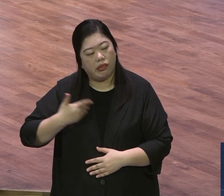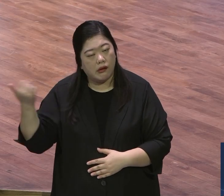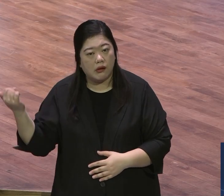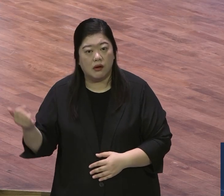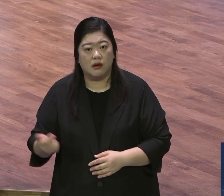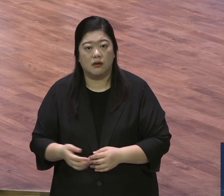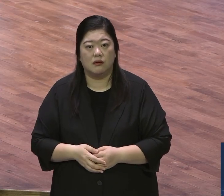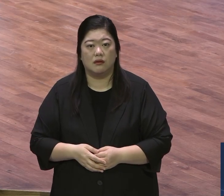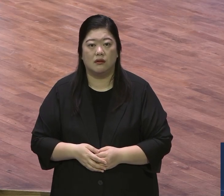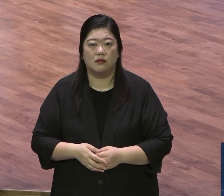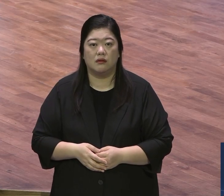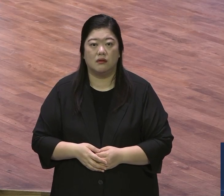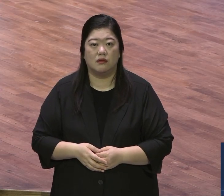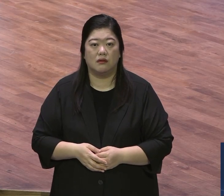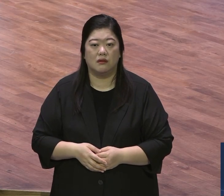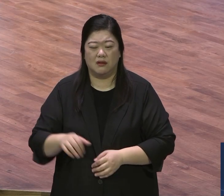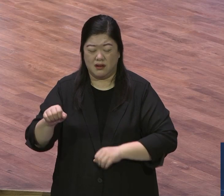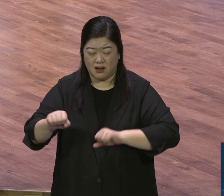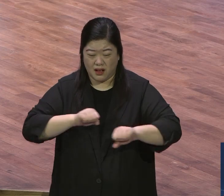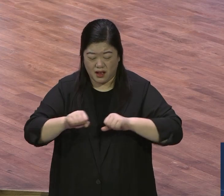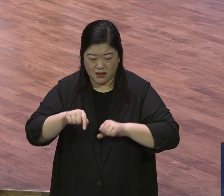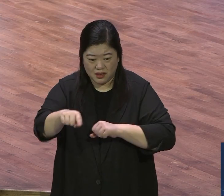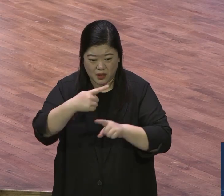하는건지 안 하는건지